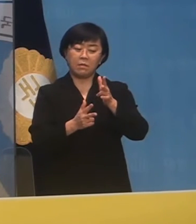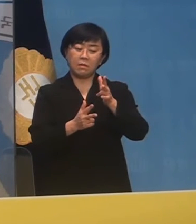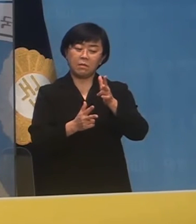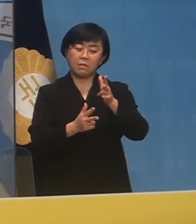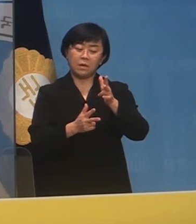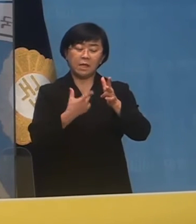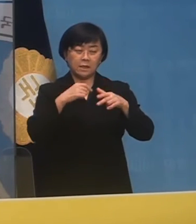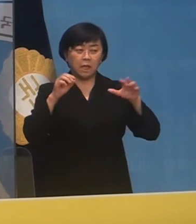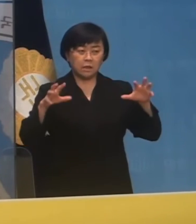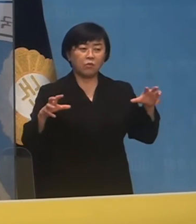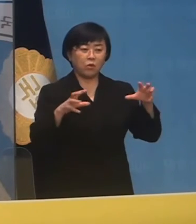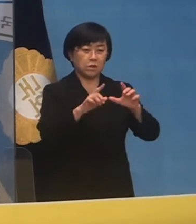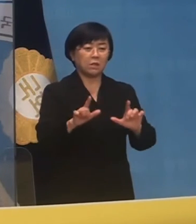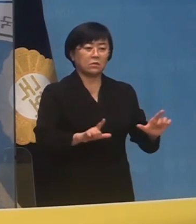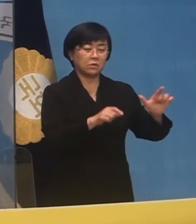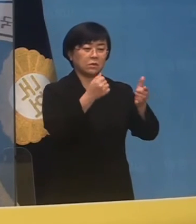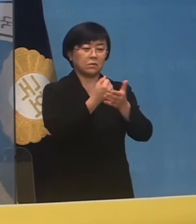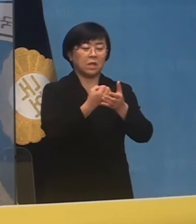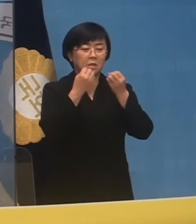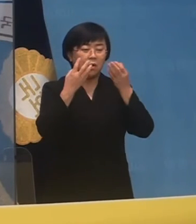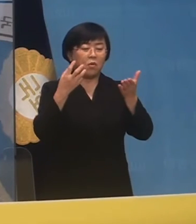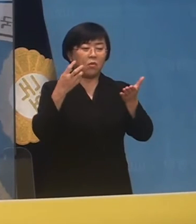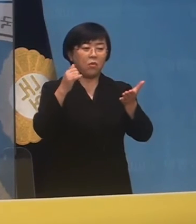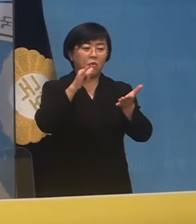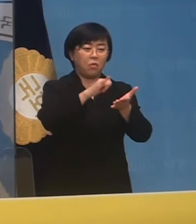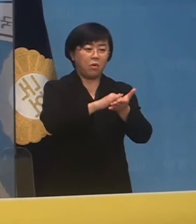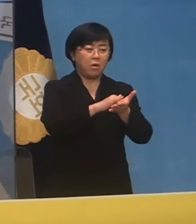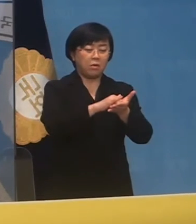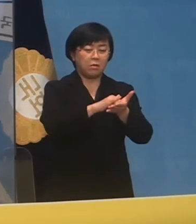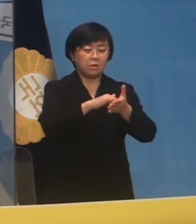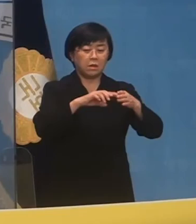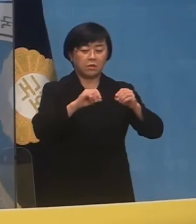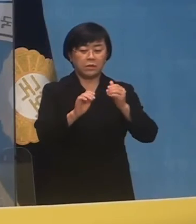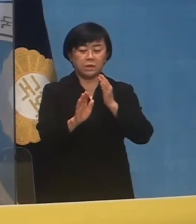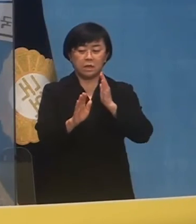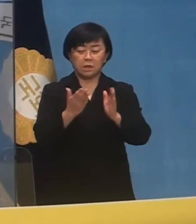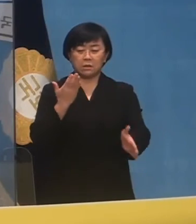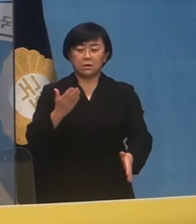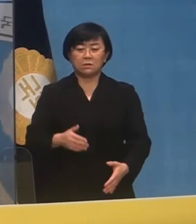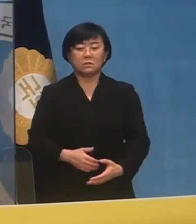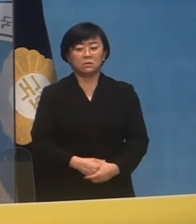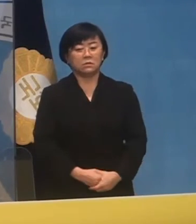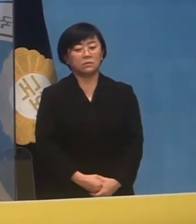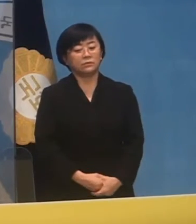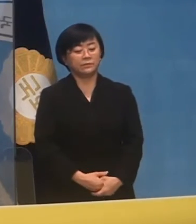있으므로 신공항 입지로서 타당하지 않습니다.